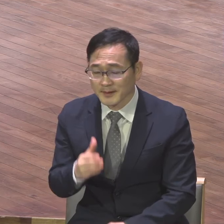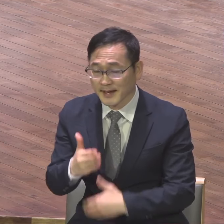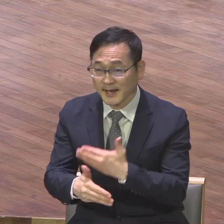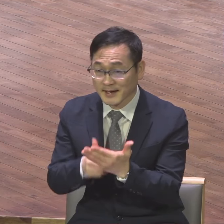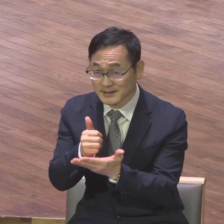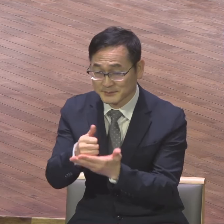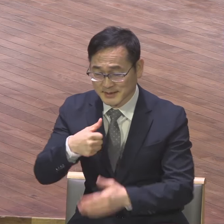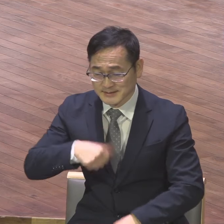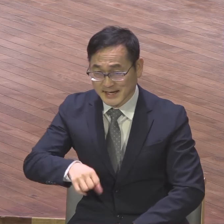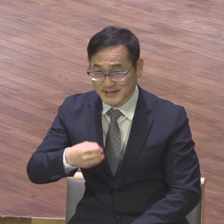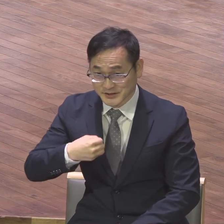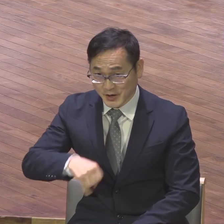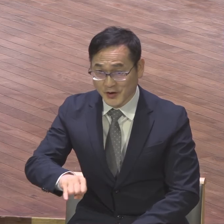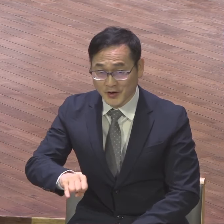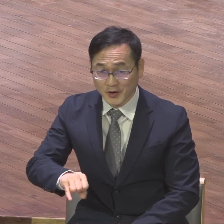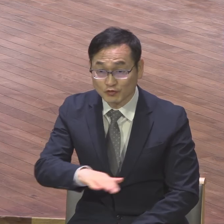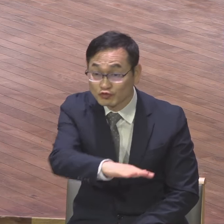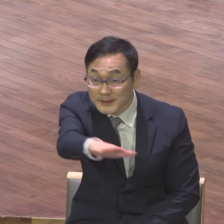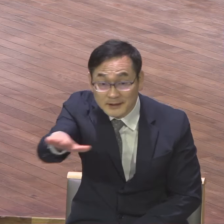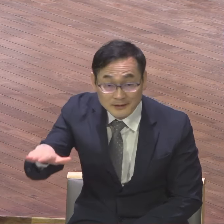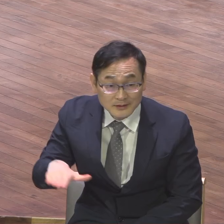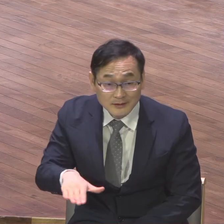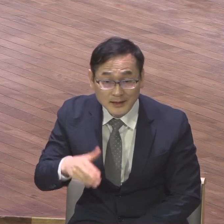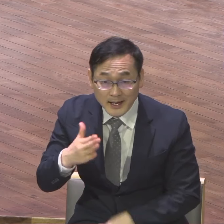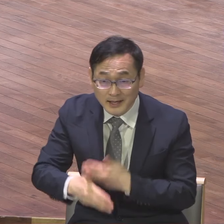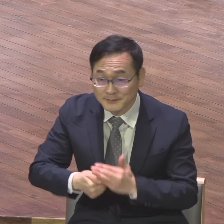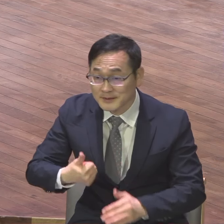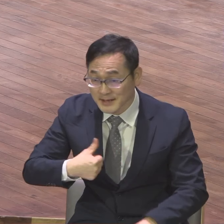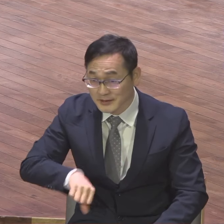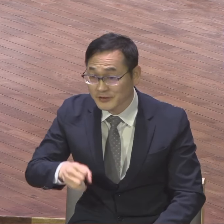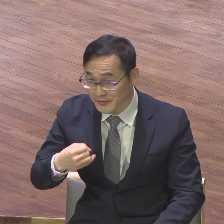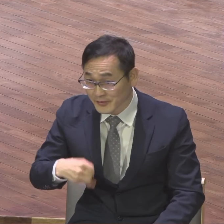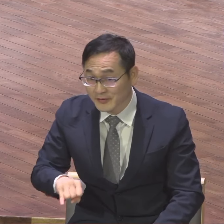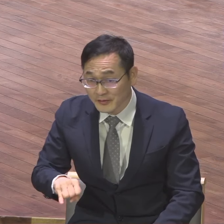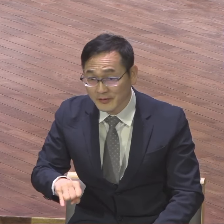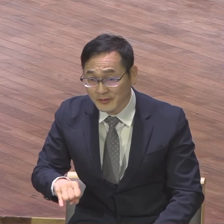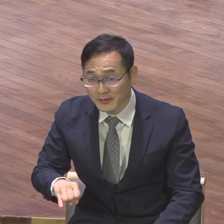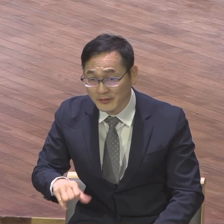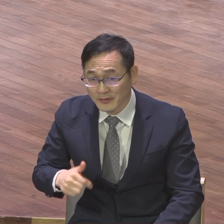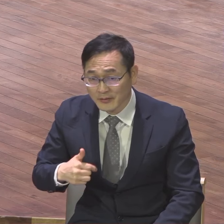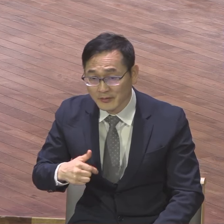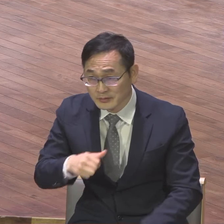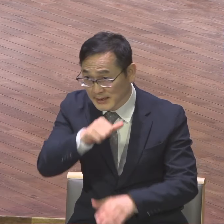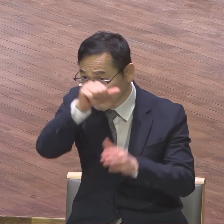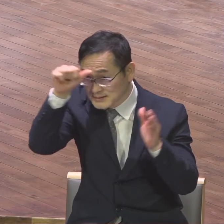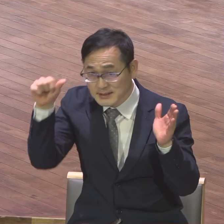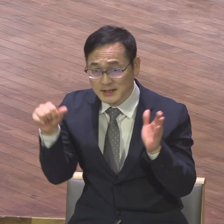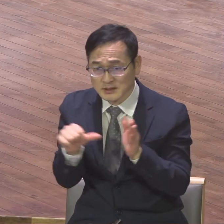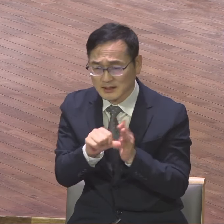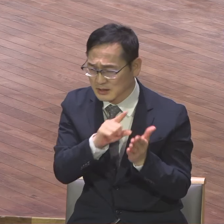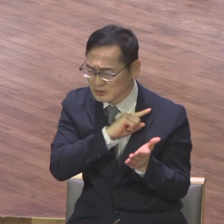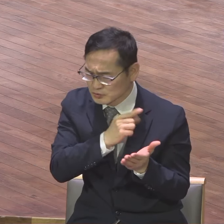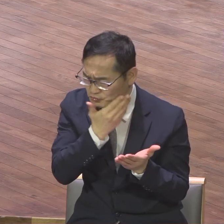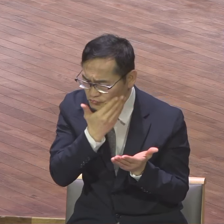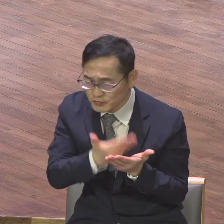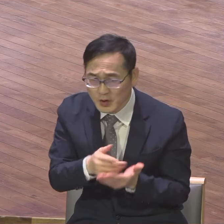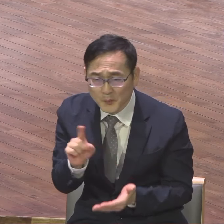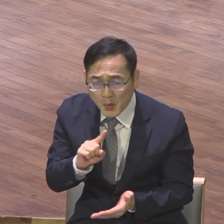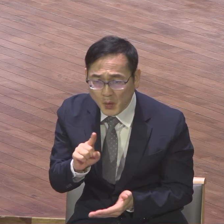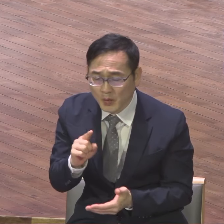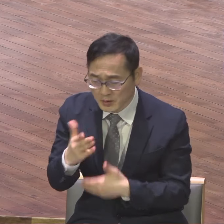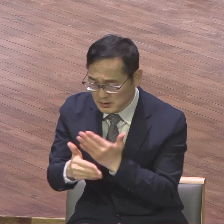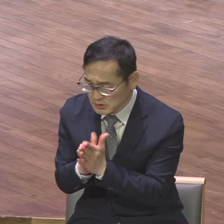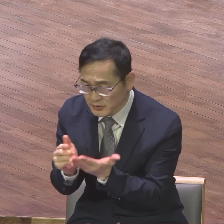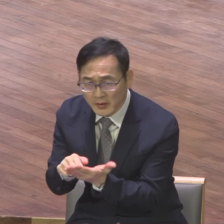하나님의 자녀가 된 우리가 어떤 삶을 살아야 하는지에 대해서 답을 주고 있습니다. 특별히 이